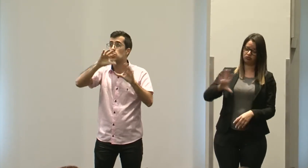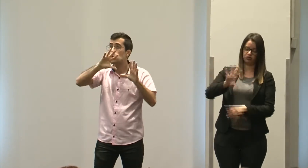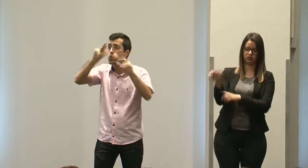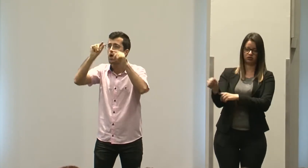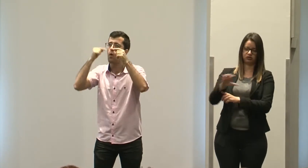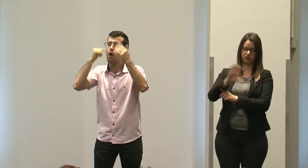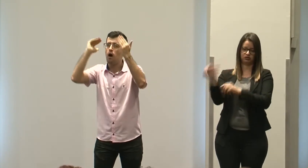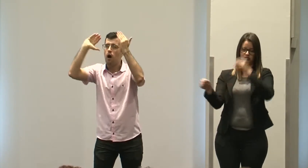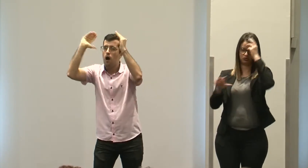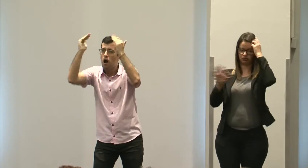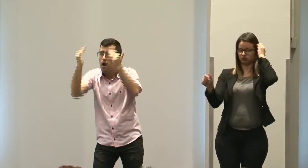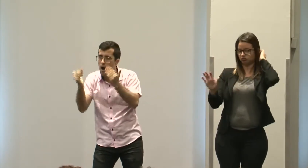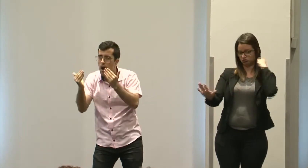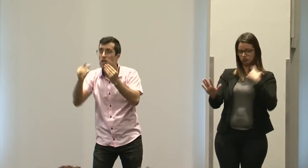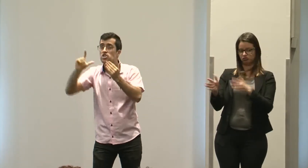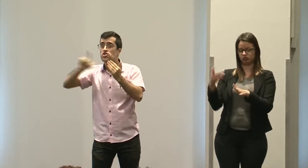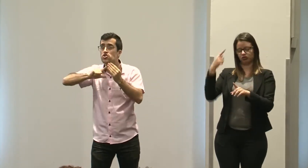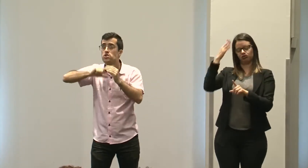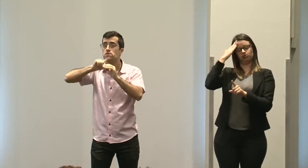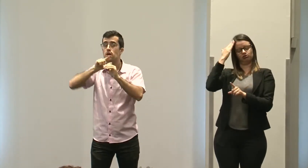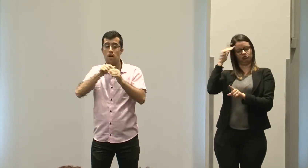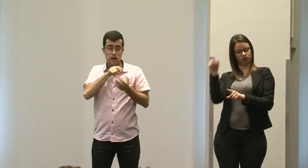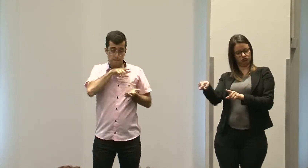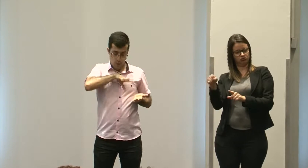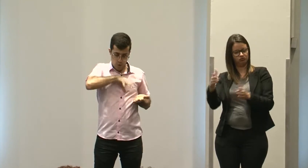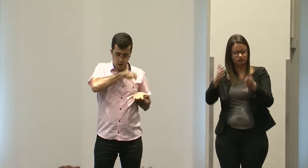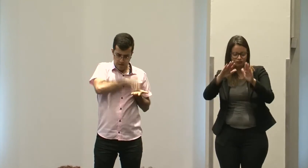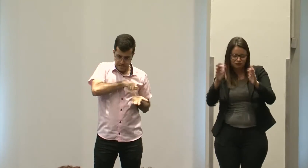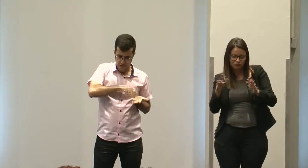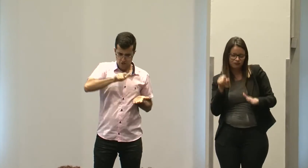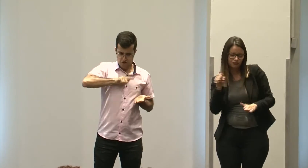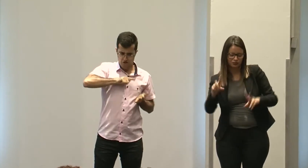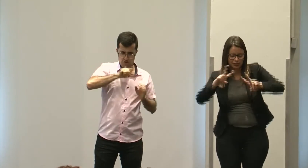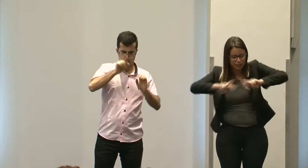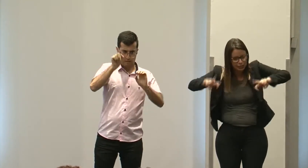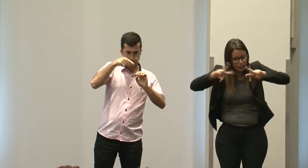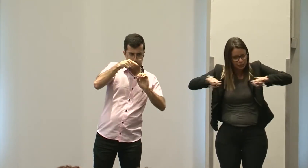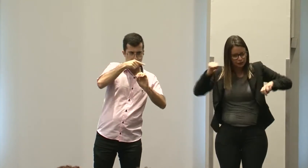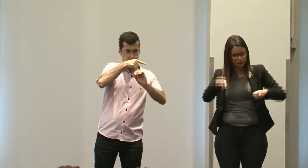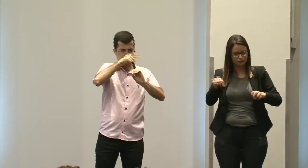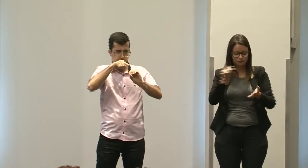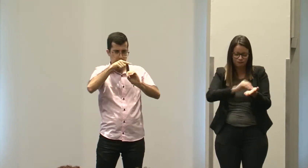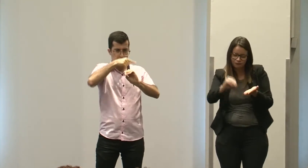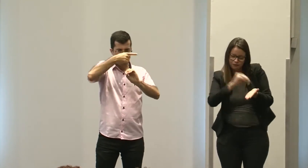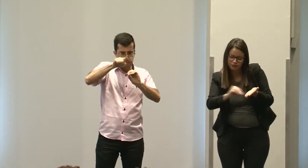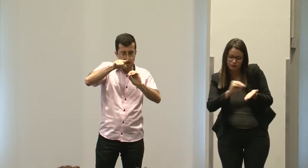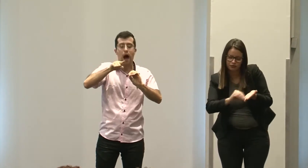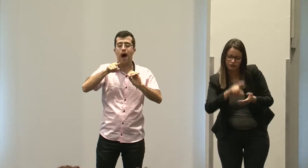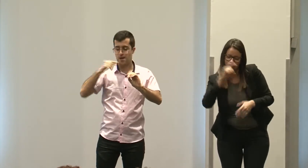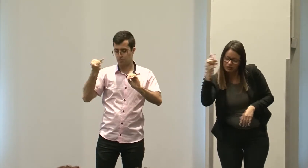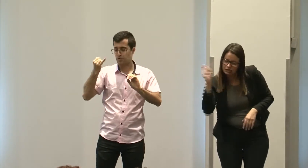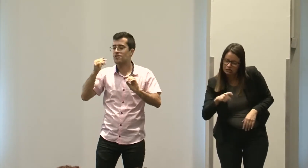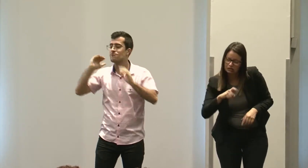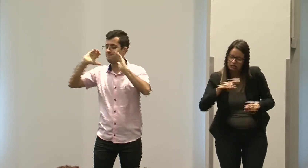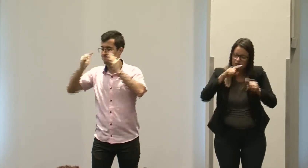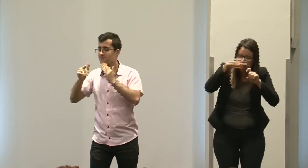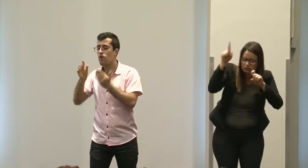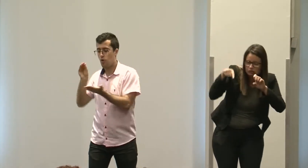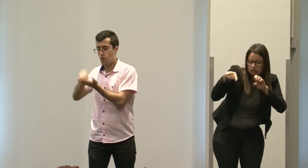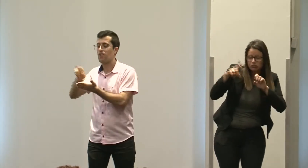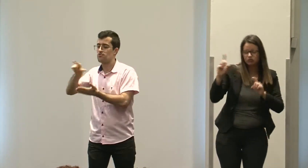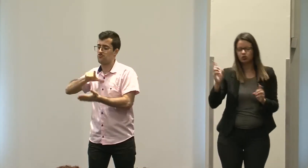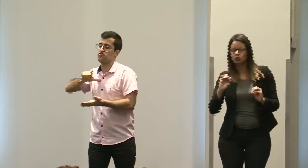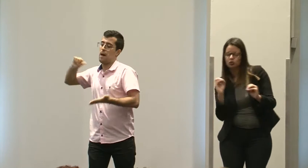acento agudo ele é demarcado. Então, eu acreditei naquele momento da minha pesquisa que era pertinente